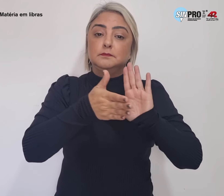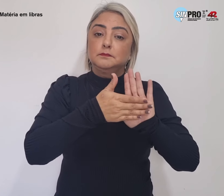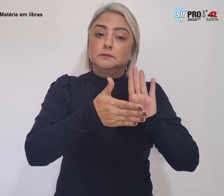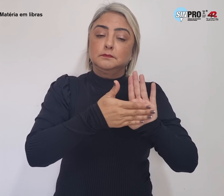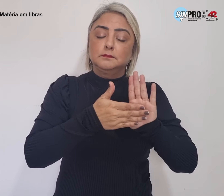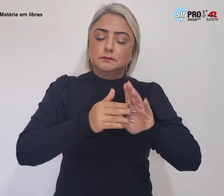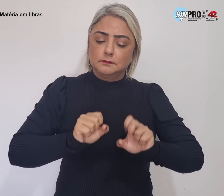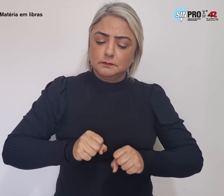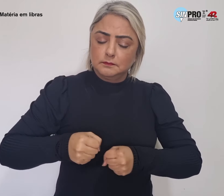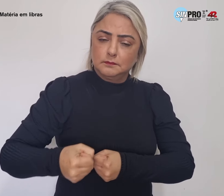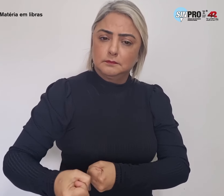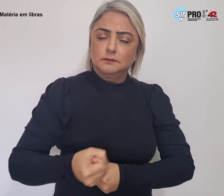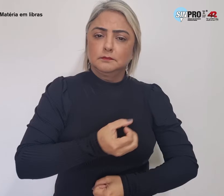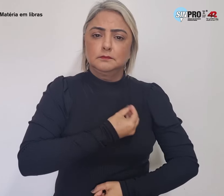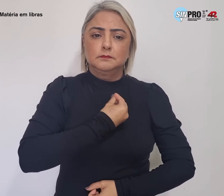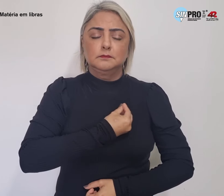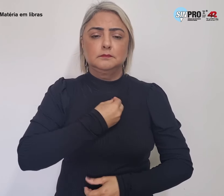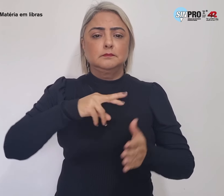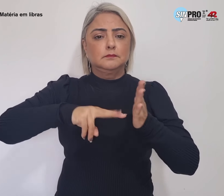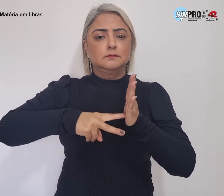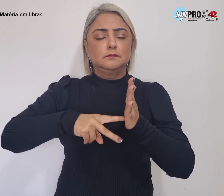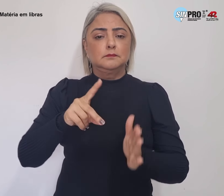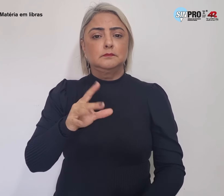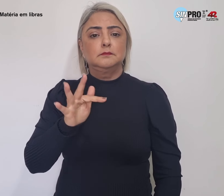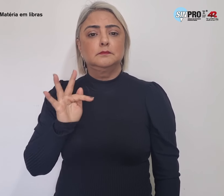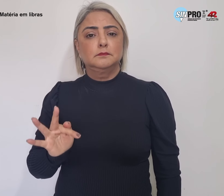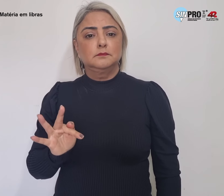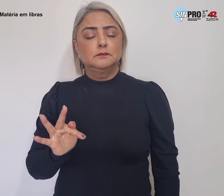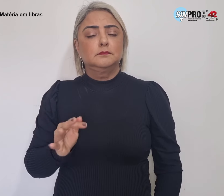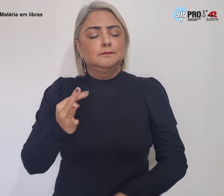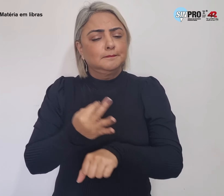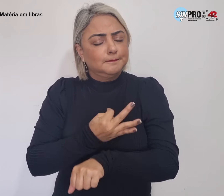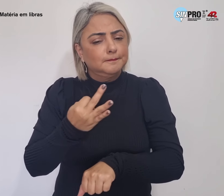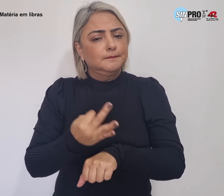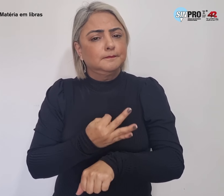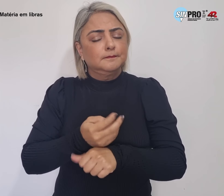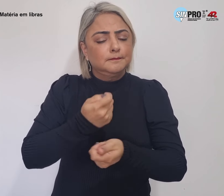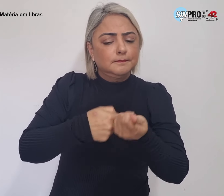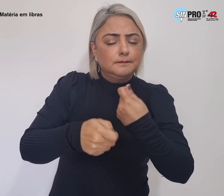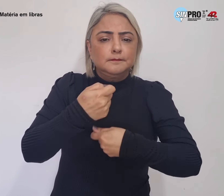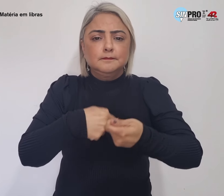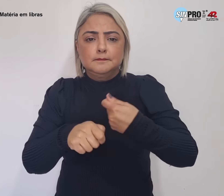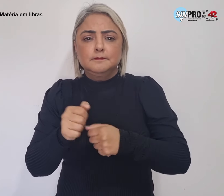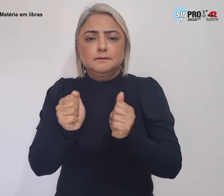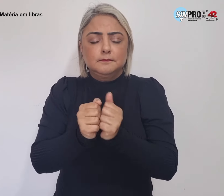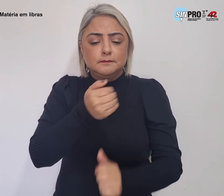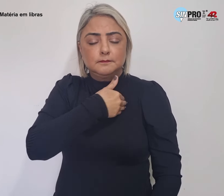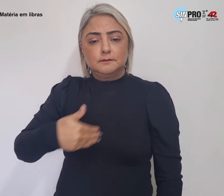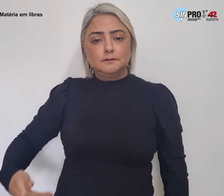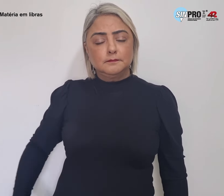SimproDF insistiu na negociação com o governo do Distrito Federal e garantiu pontos